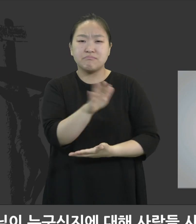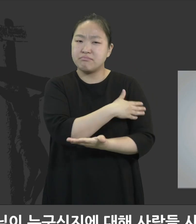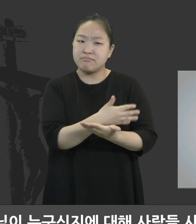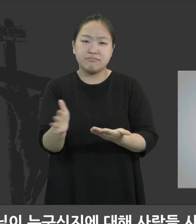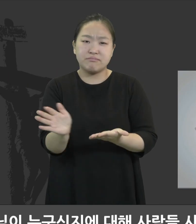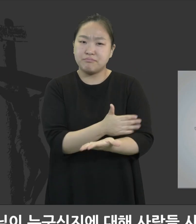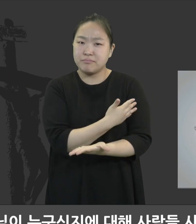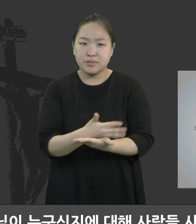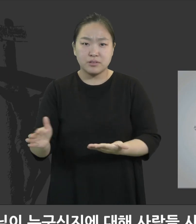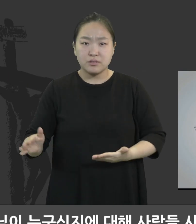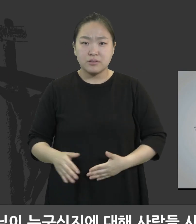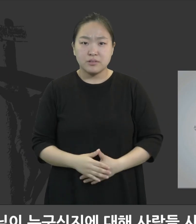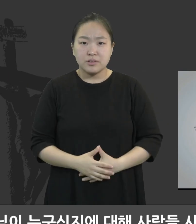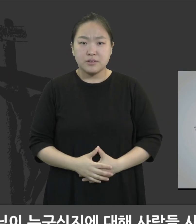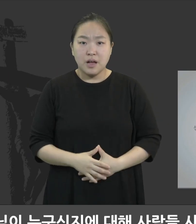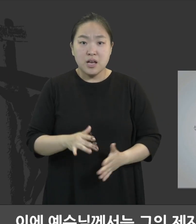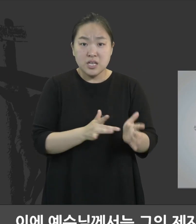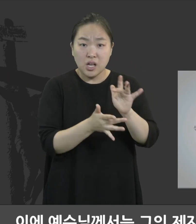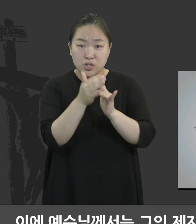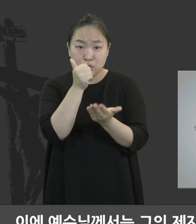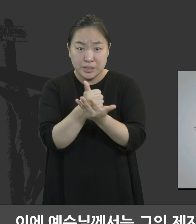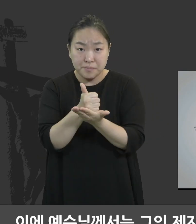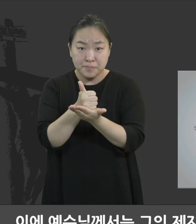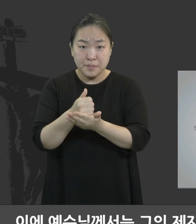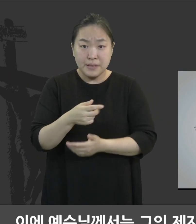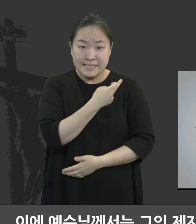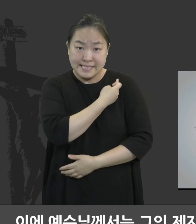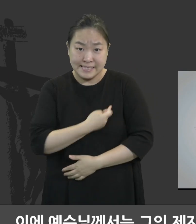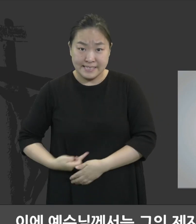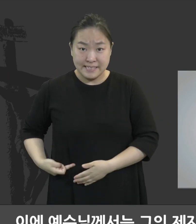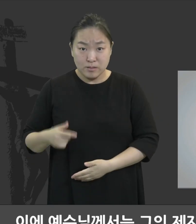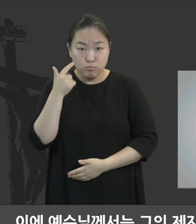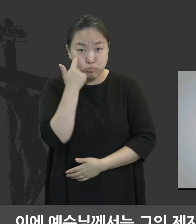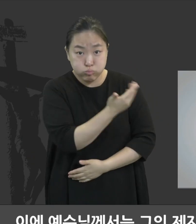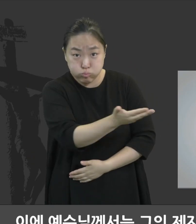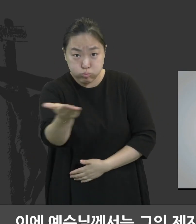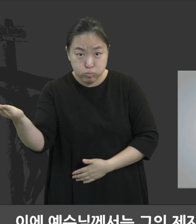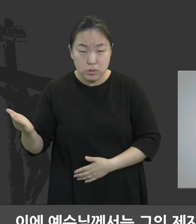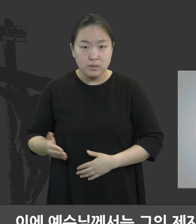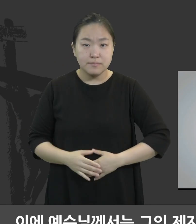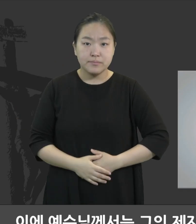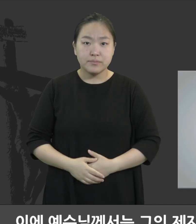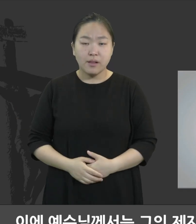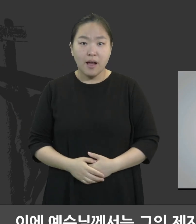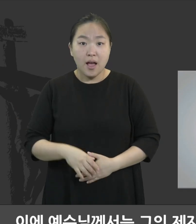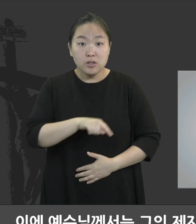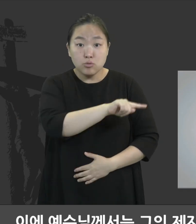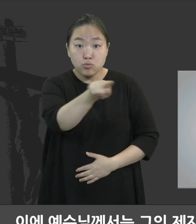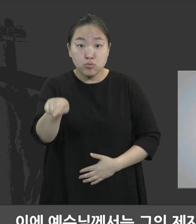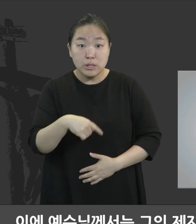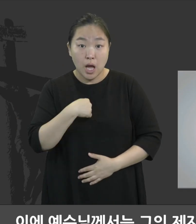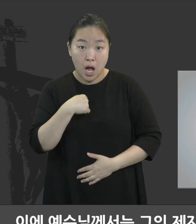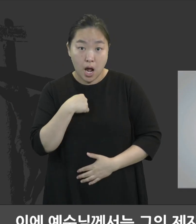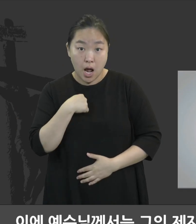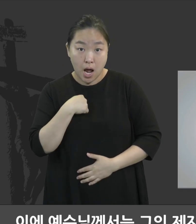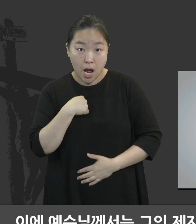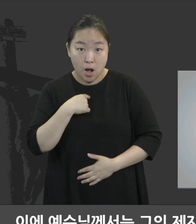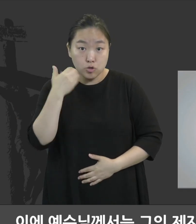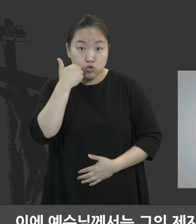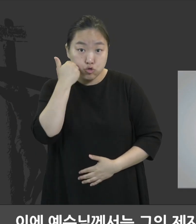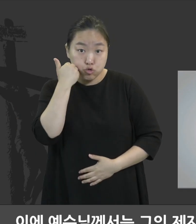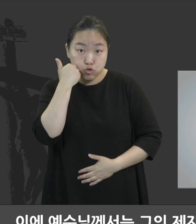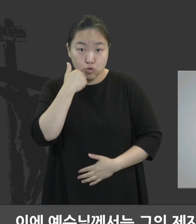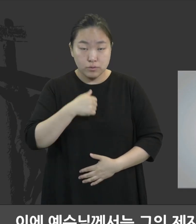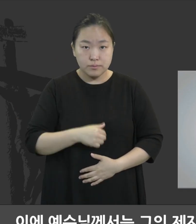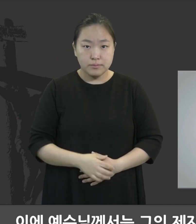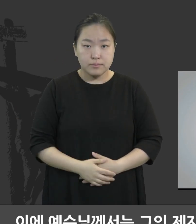어느 것도 정확하지 않았습니다. 이에 예수님께서는 그의 제자들에게 물으십니다. 너희는